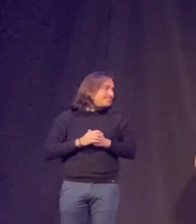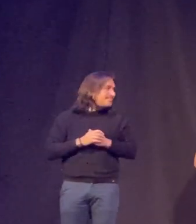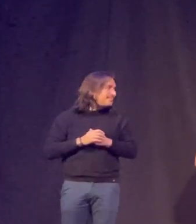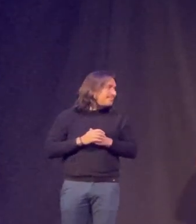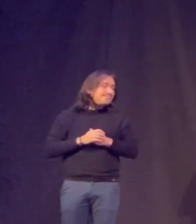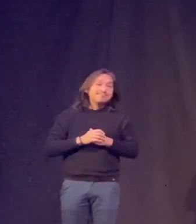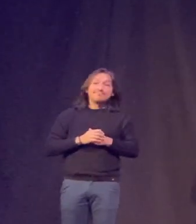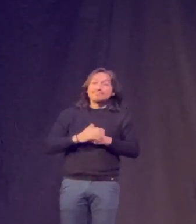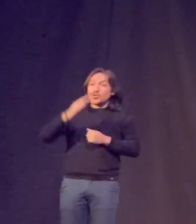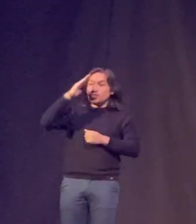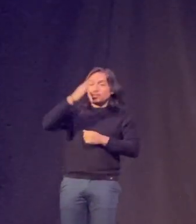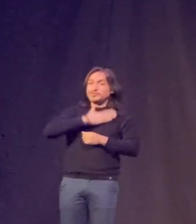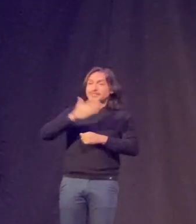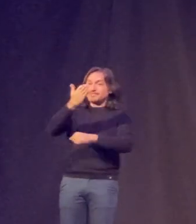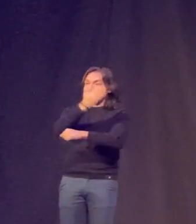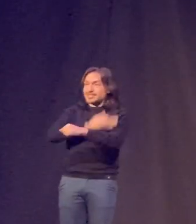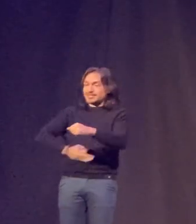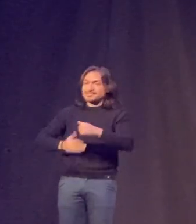Hola, buena tarde.